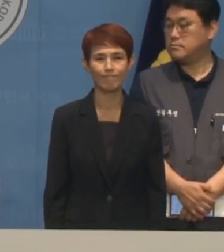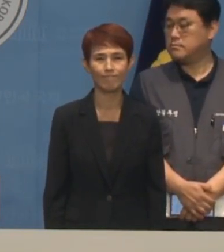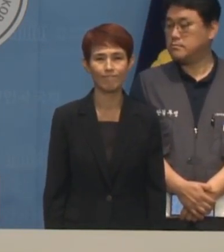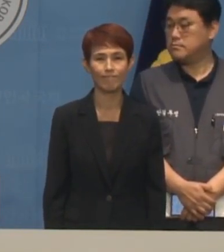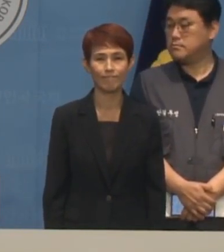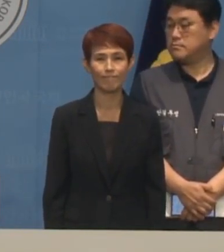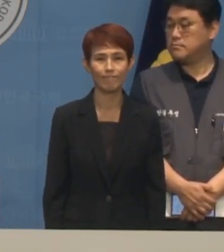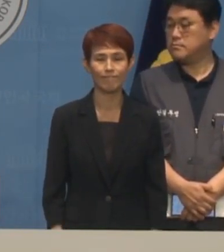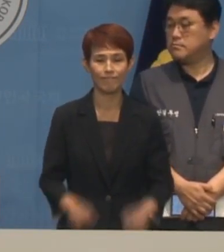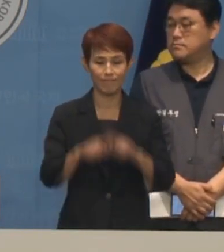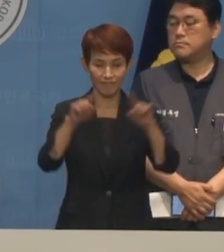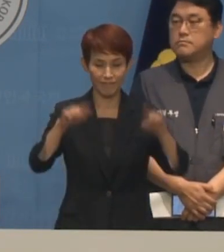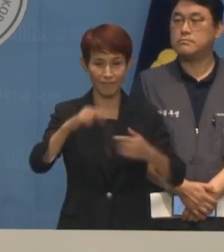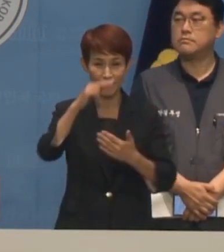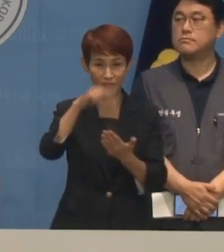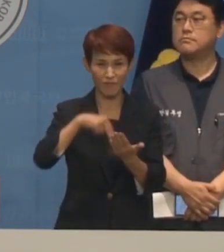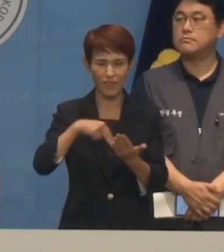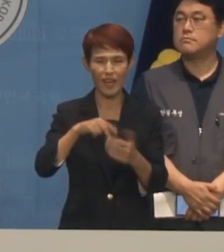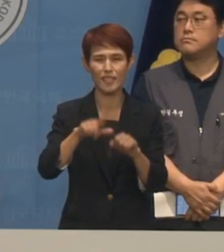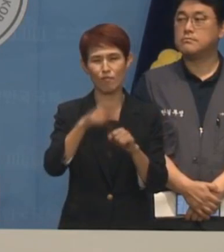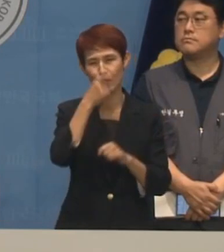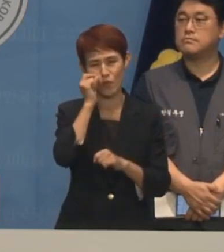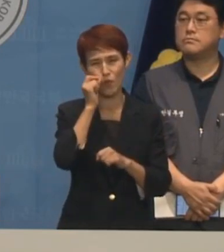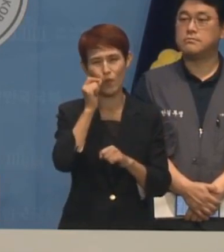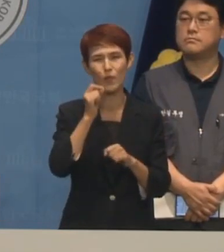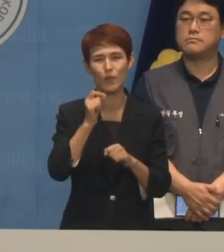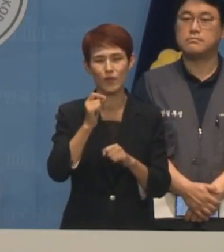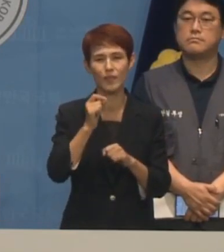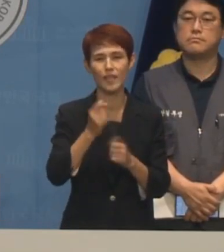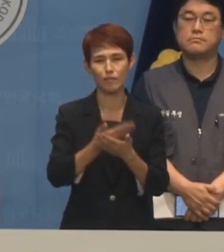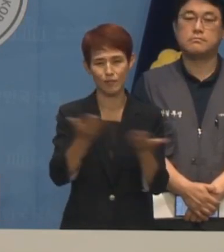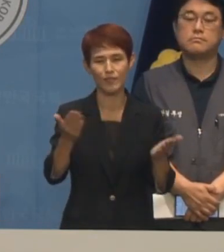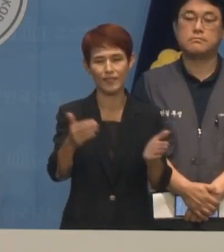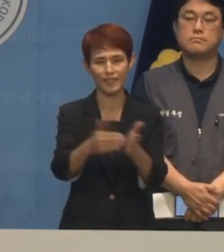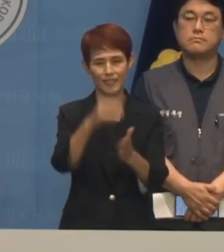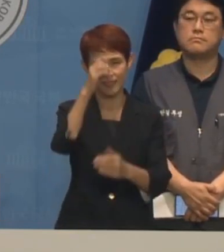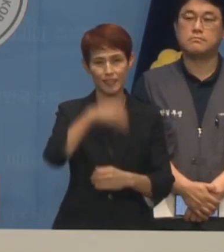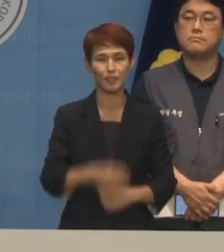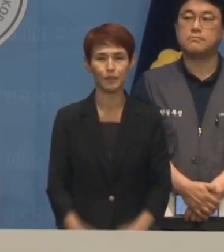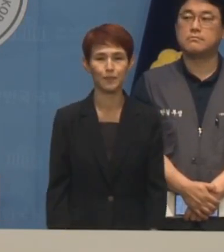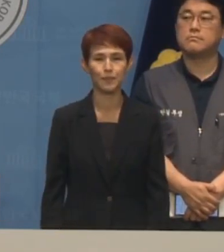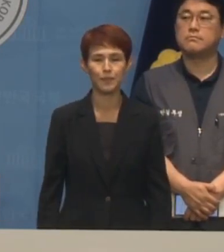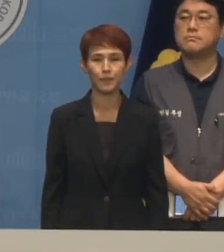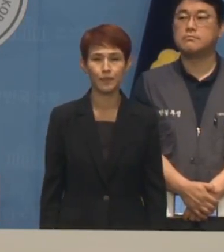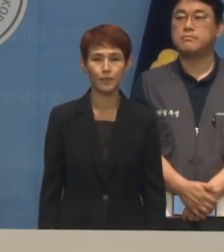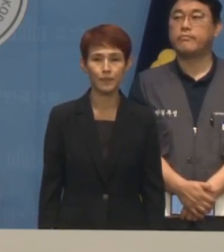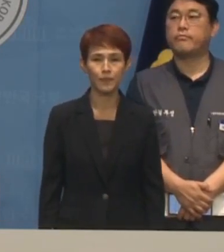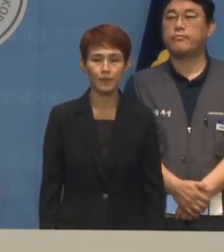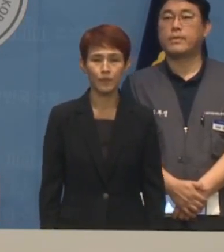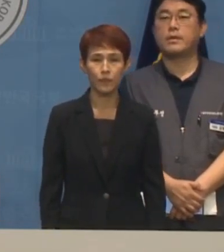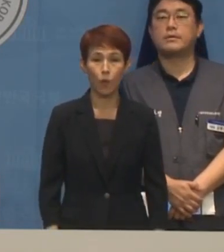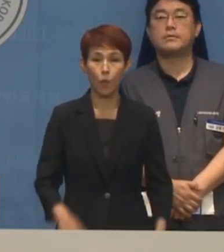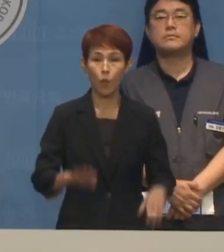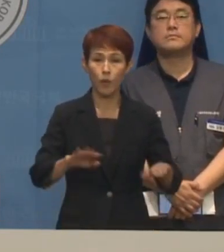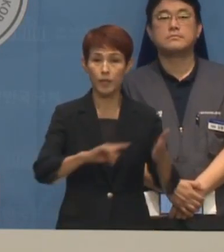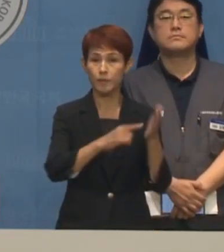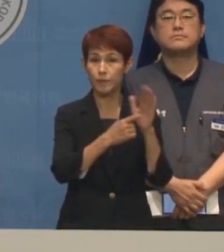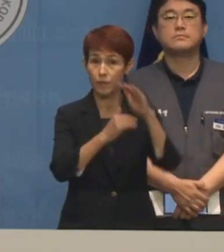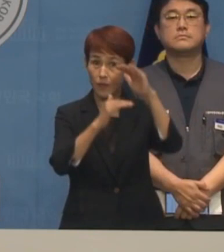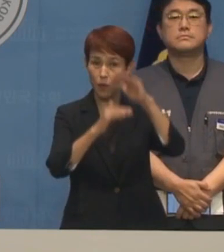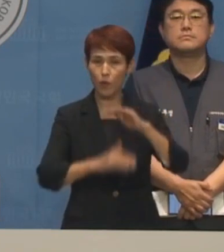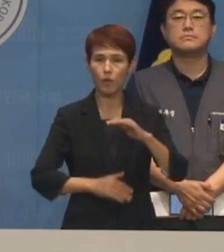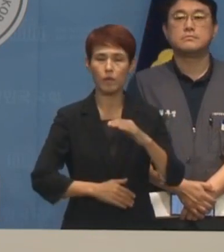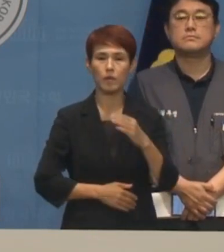기자회견문 낭독은 시간 관계상 생략함을 다시 한번 양해 부탁드립니다. 오늘 발표하고 있는